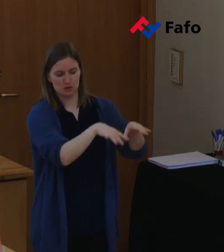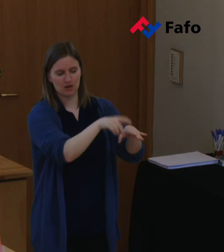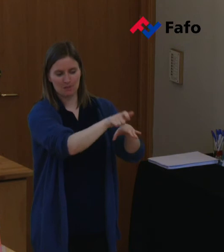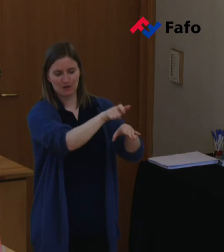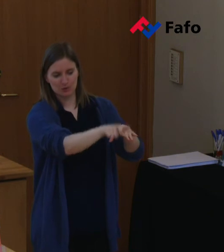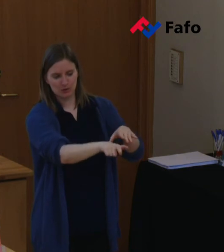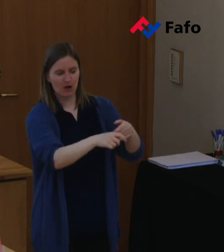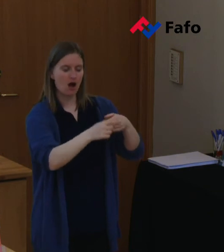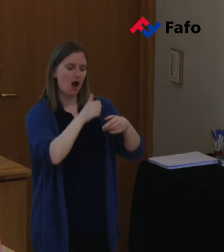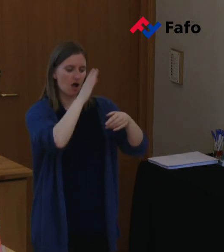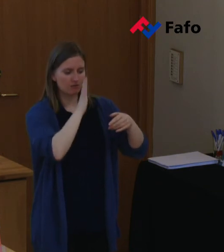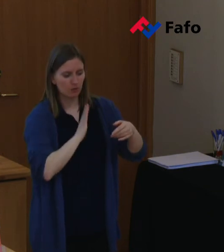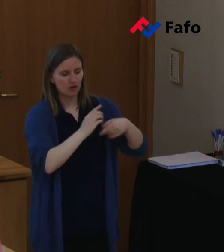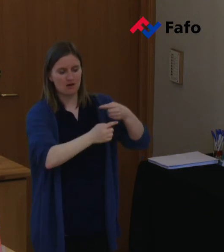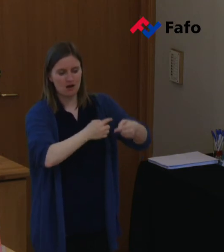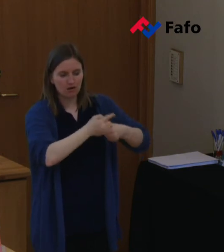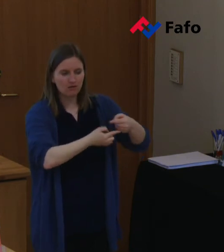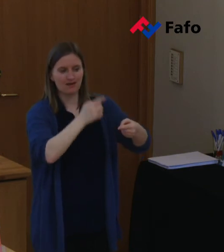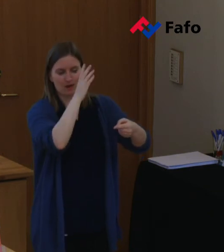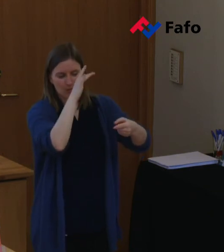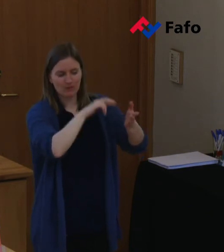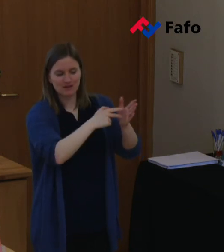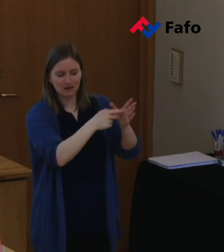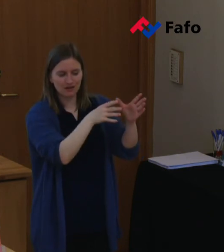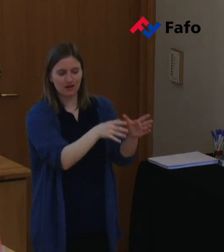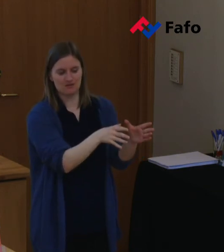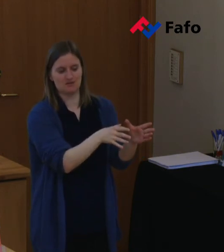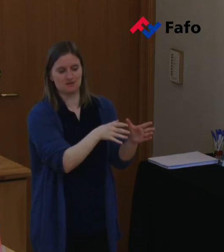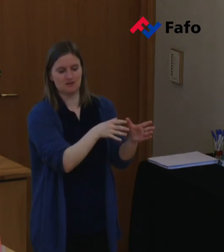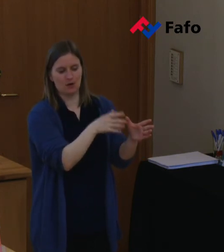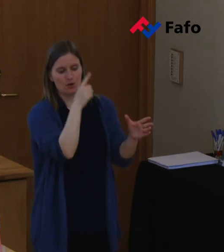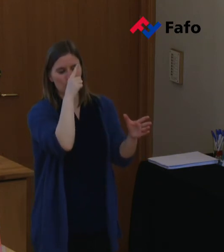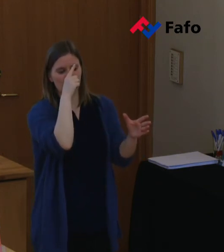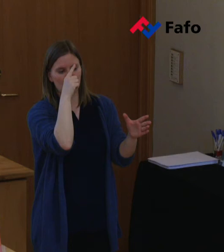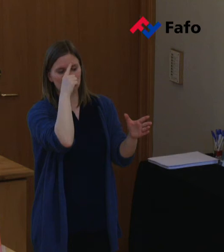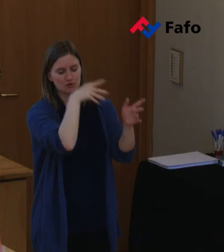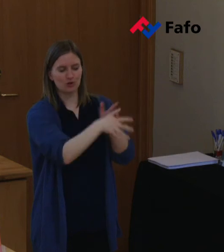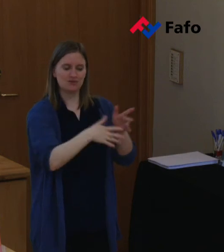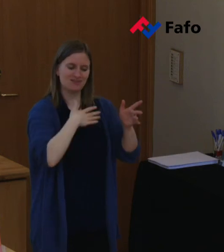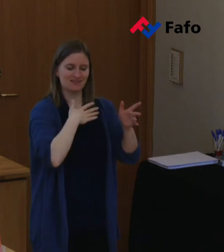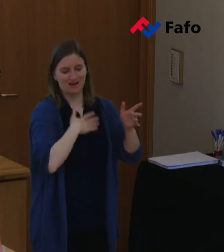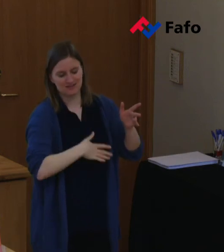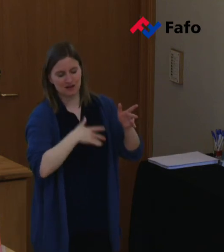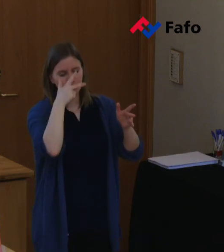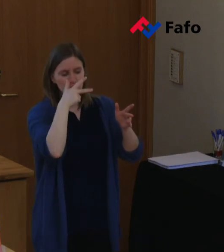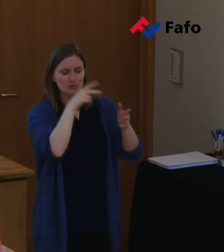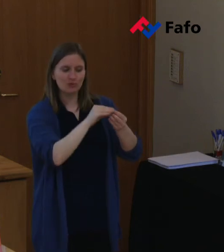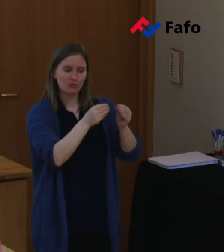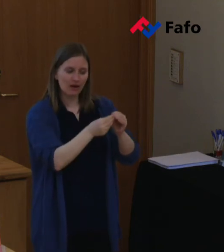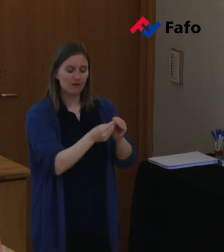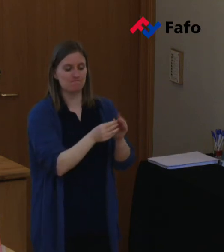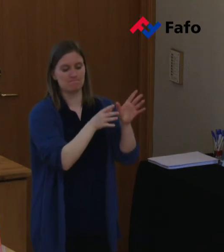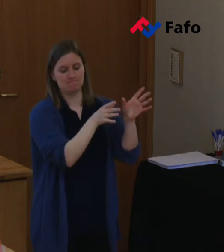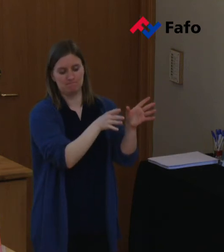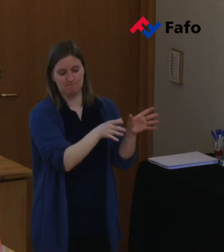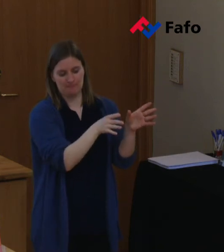personer med alvorlige, langvarige problemstillinger og psykisk helse- og rusproblemer. Og